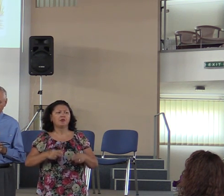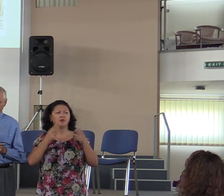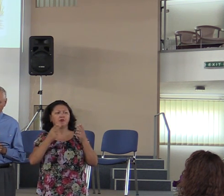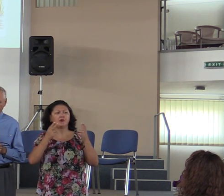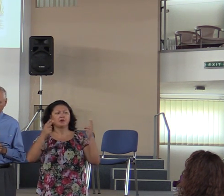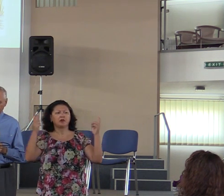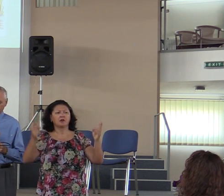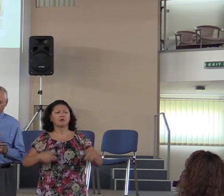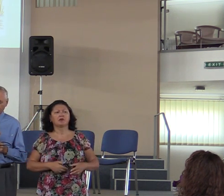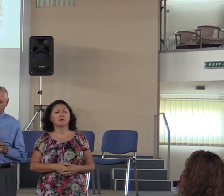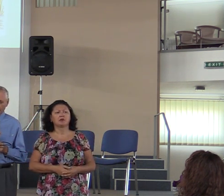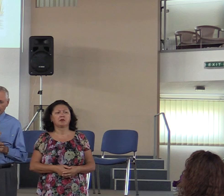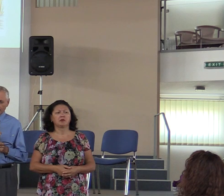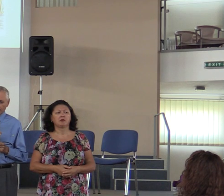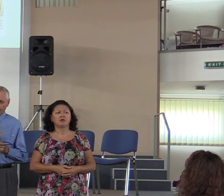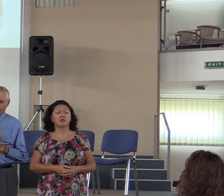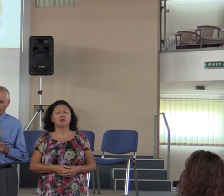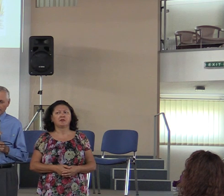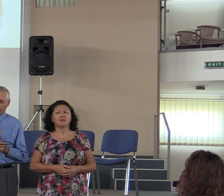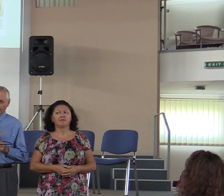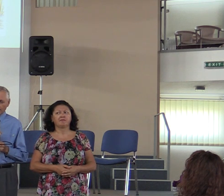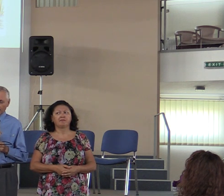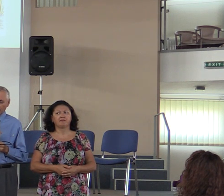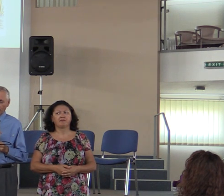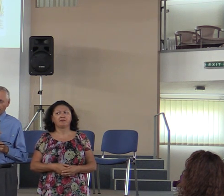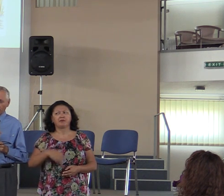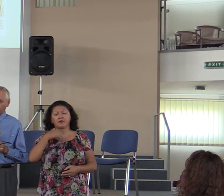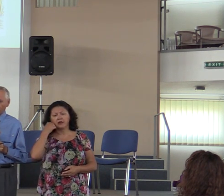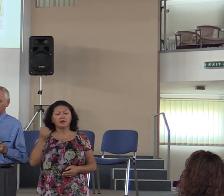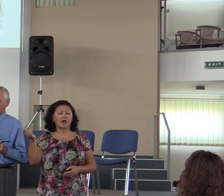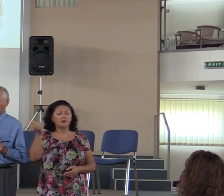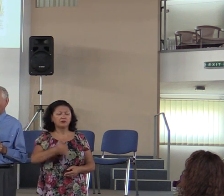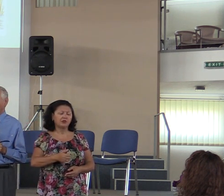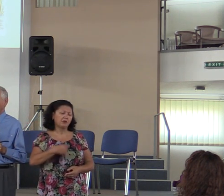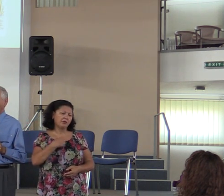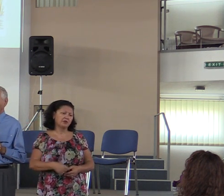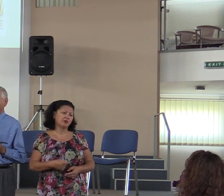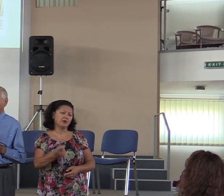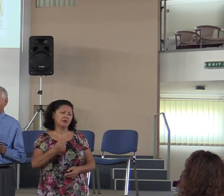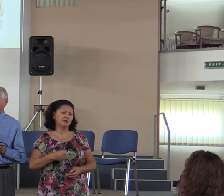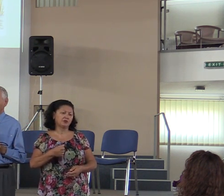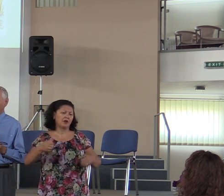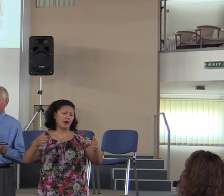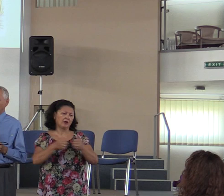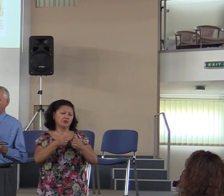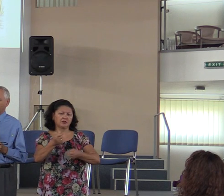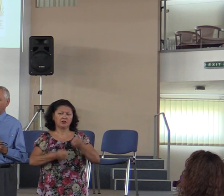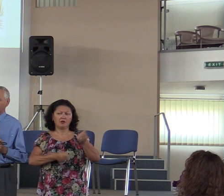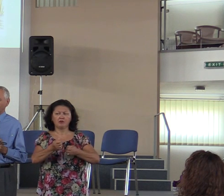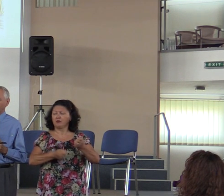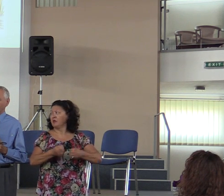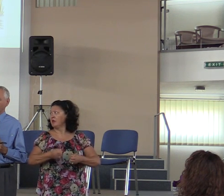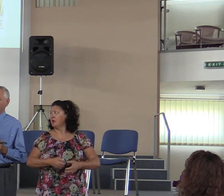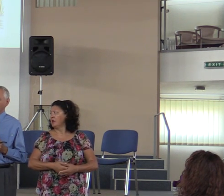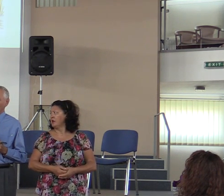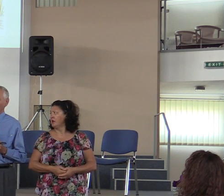we would pick up people from a car accident, când aduceam pe cineva dintr-un accident auto, or from a heart attack in